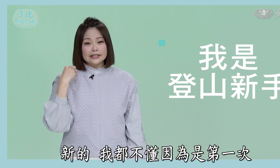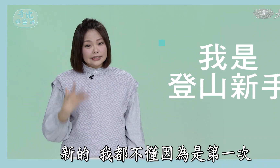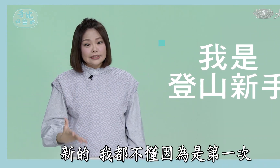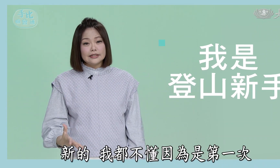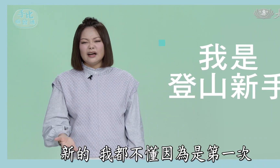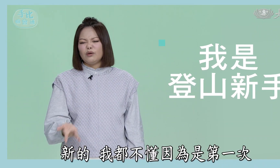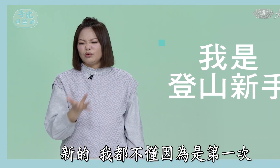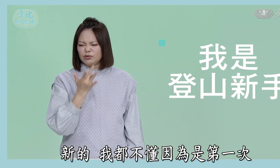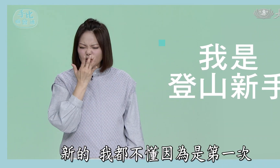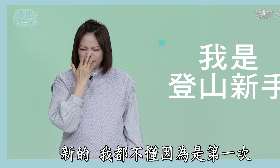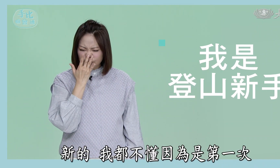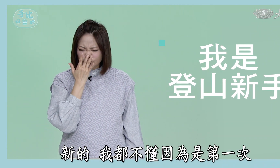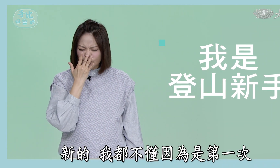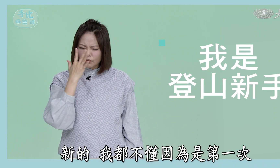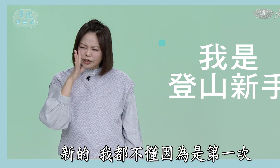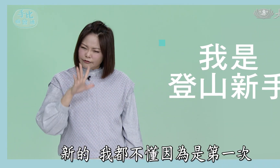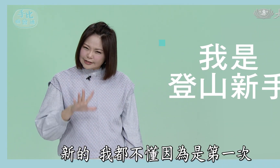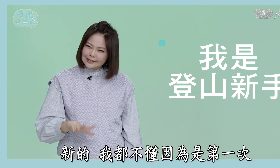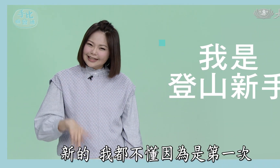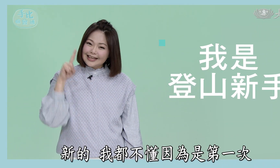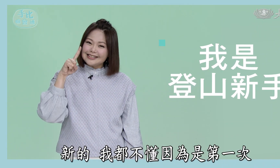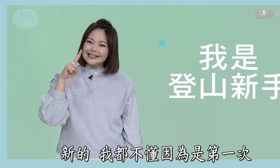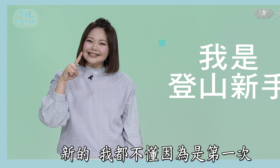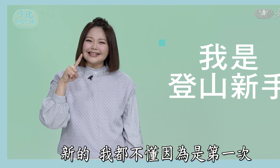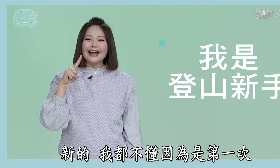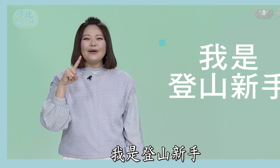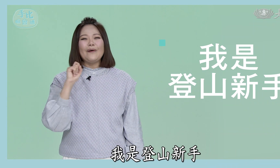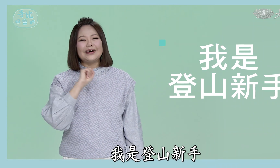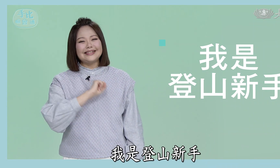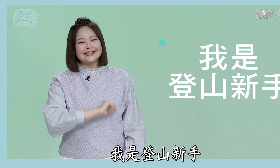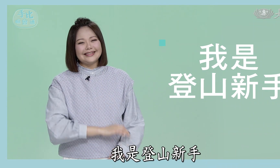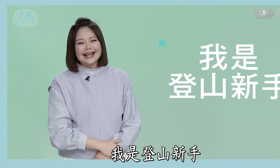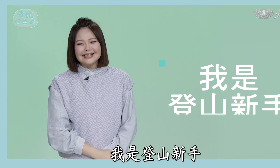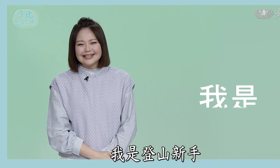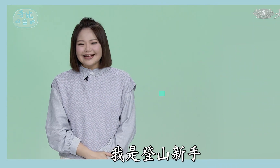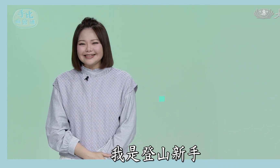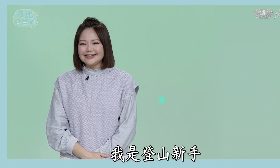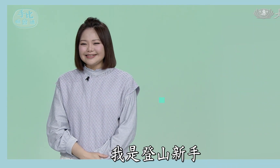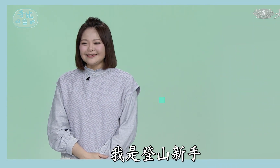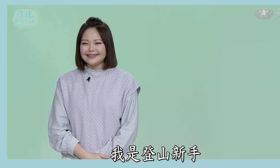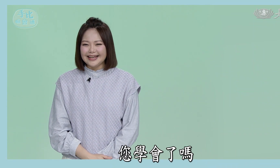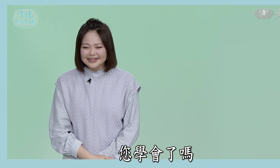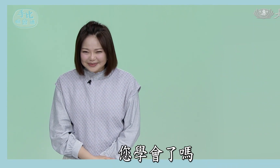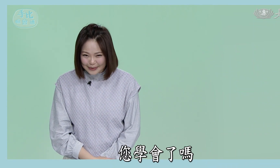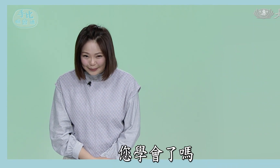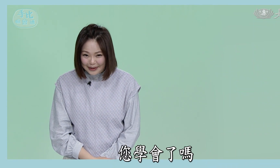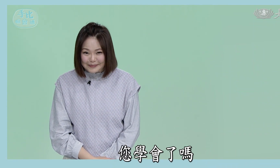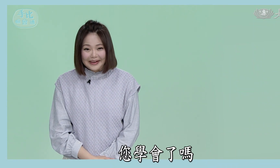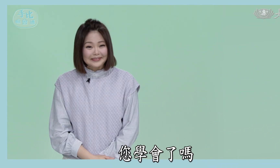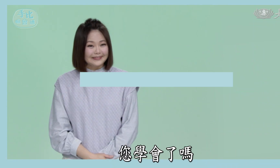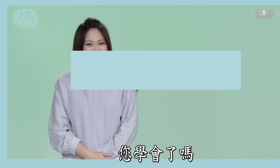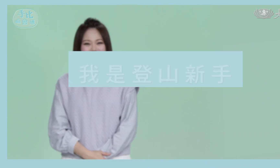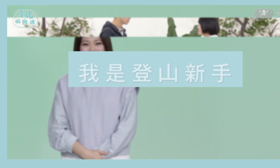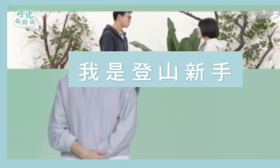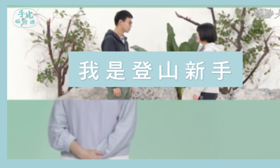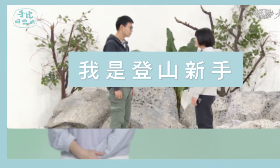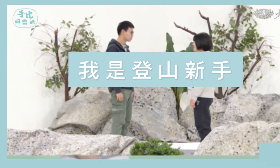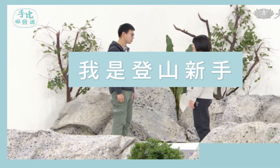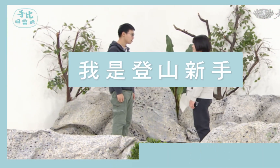新的我都不懂，因为是第一次，我是登山新手，您学会了吗？